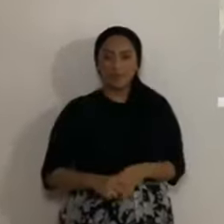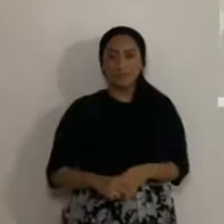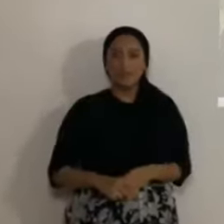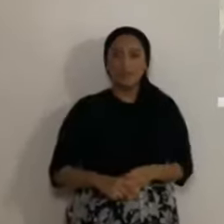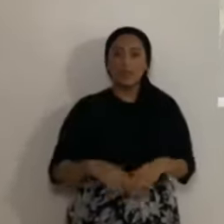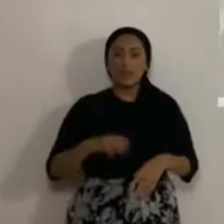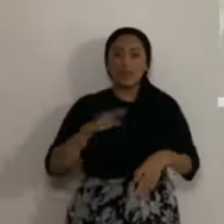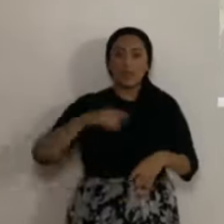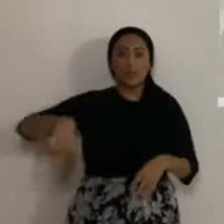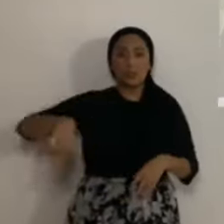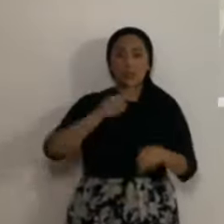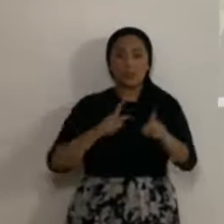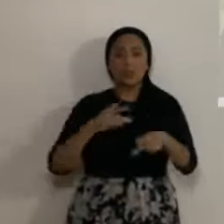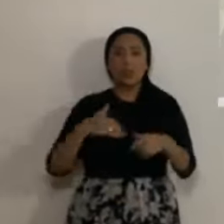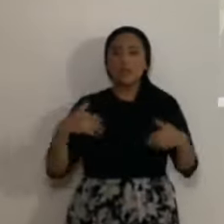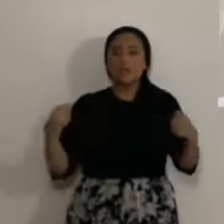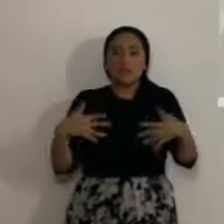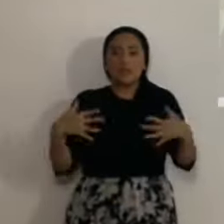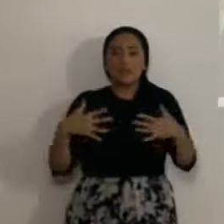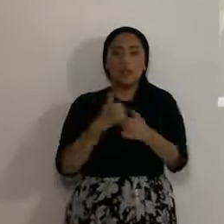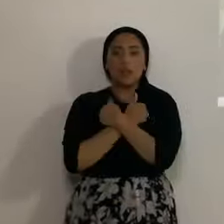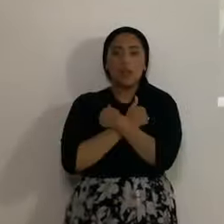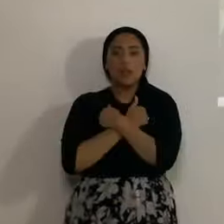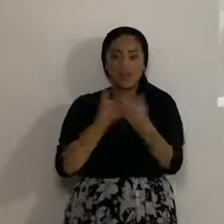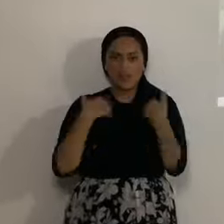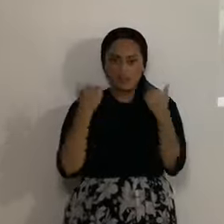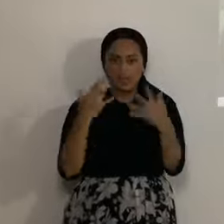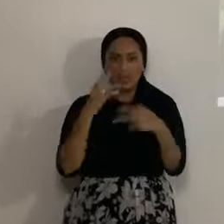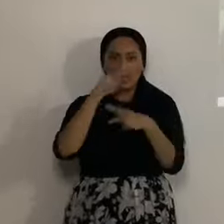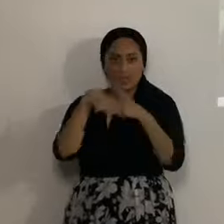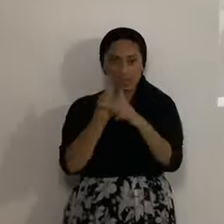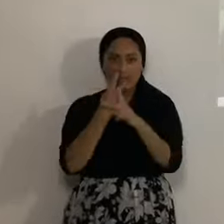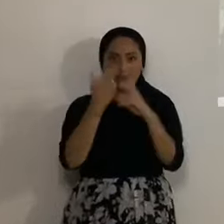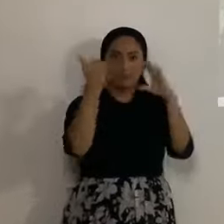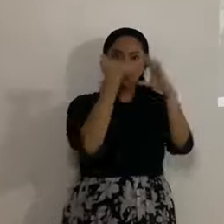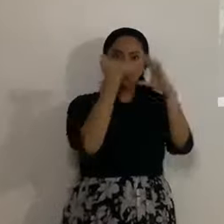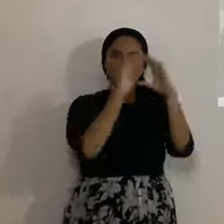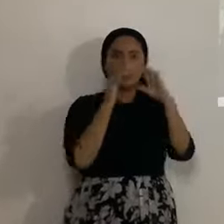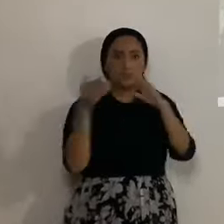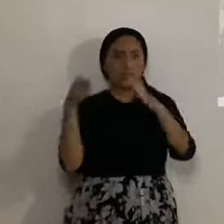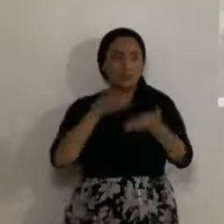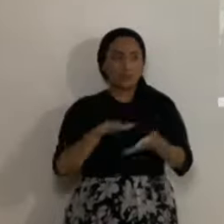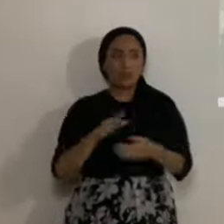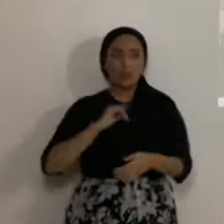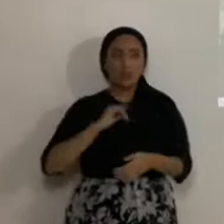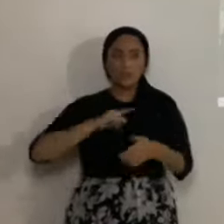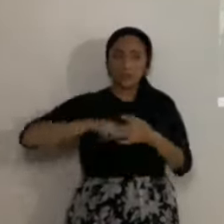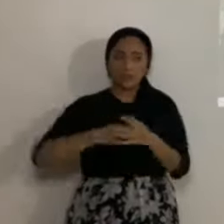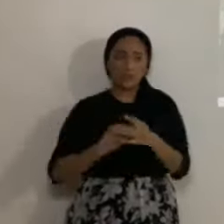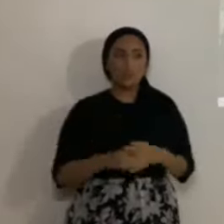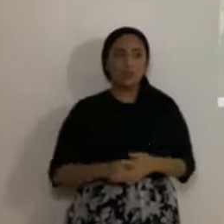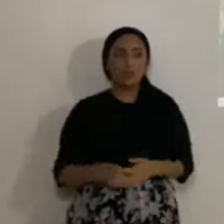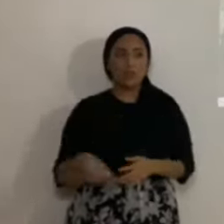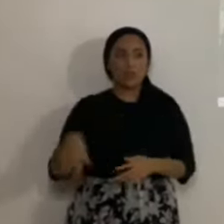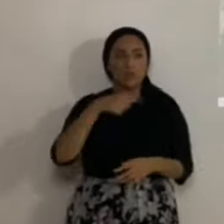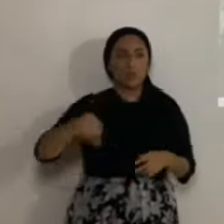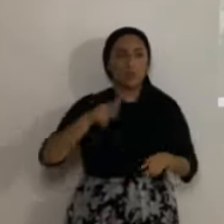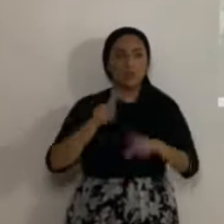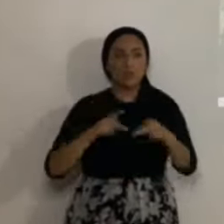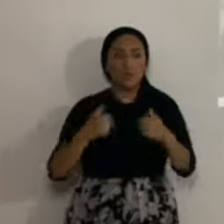estas personas le tienen miedo al amor, pero hay varios tipos de mensajeros de la muerte, atención, ahorita estoy yendo desde la base, entonces, esas personas